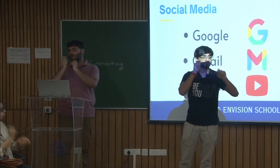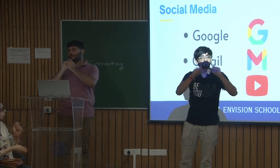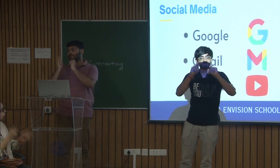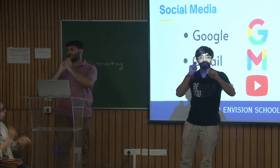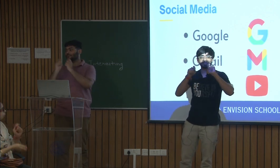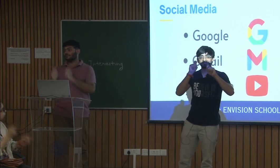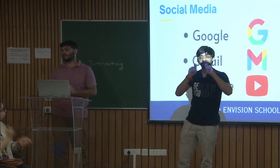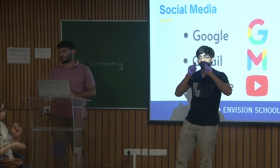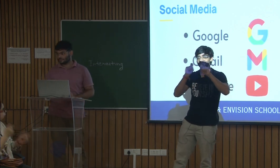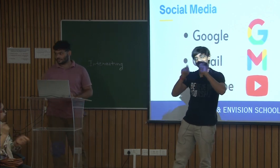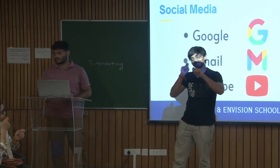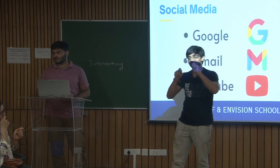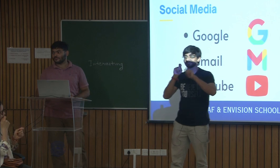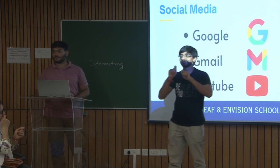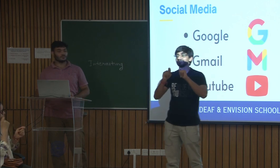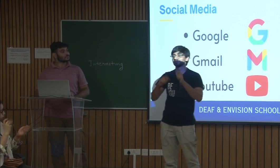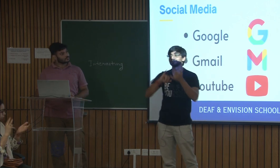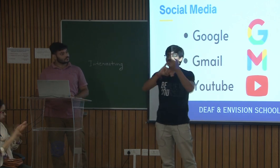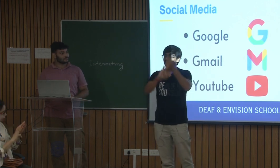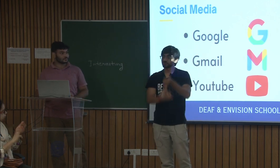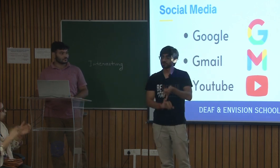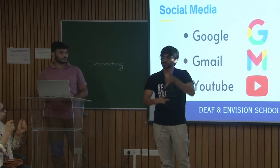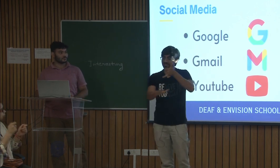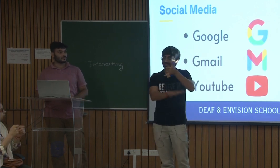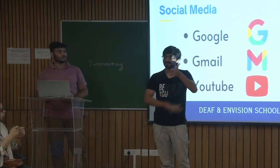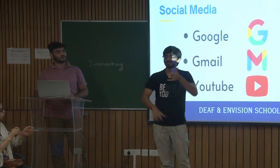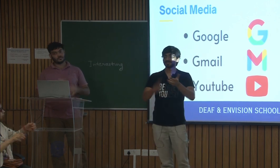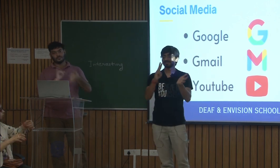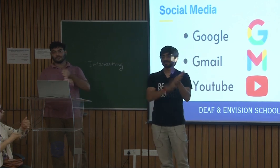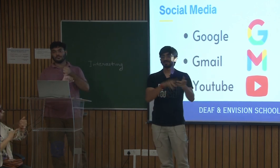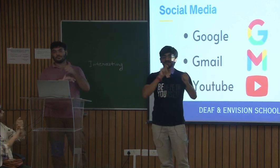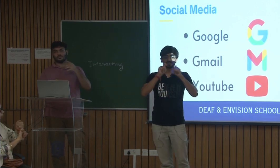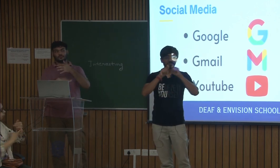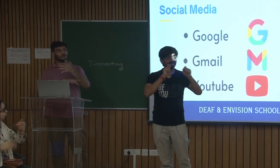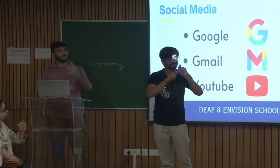कुछ भी हो जाए कहीं भी, तो सोशल मीडिया.